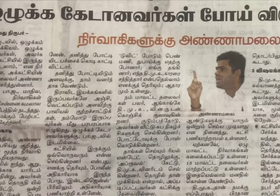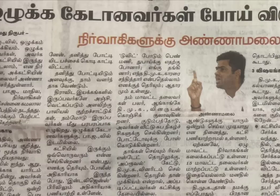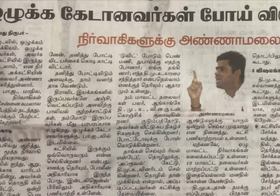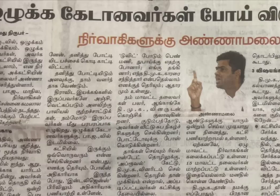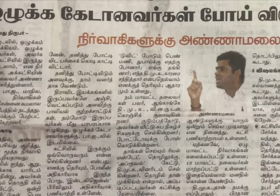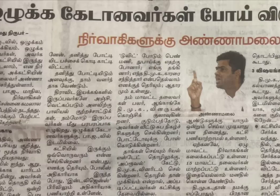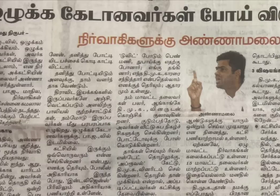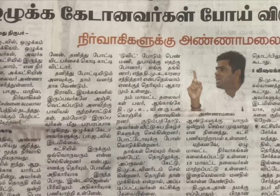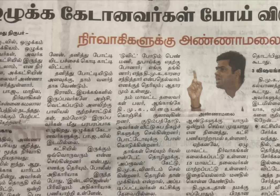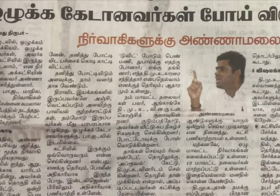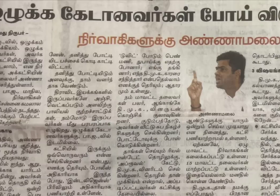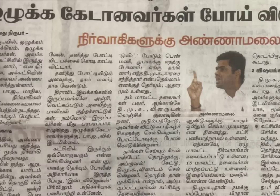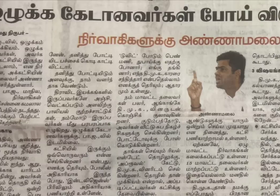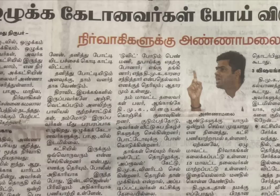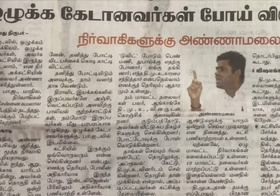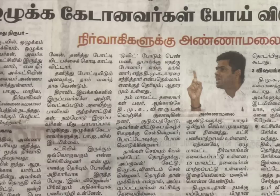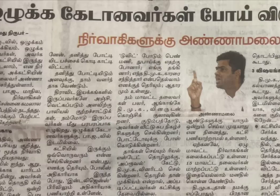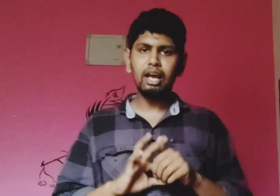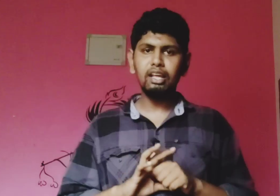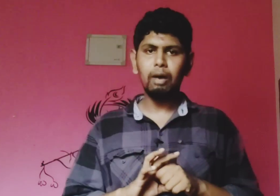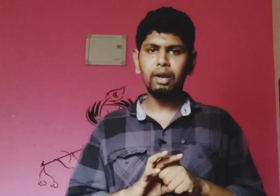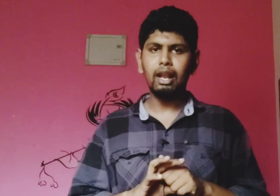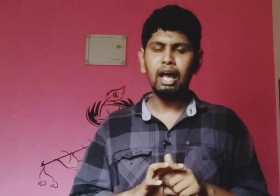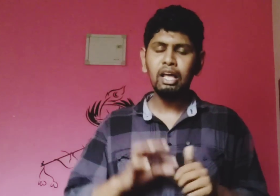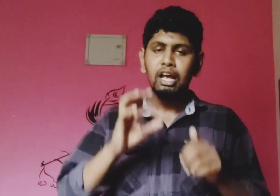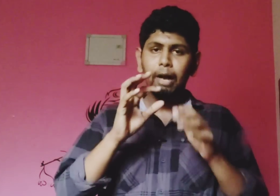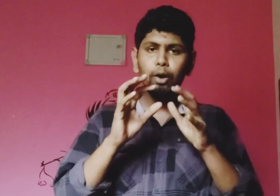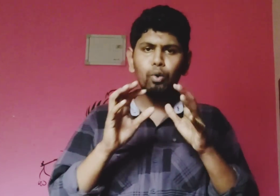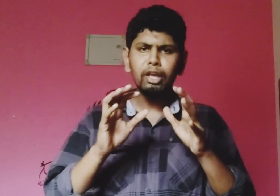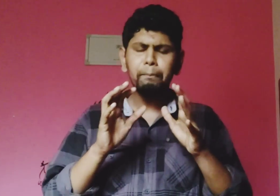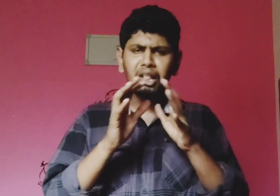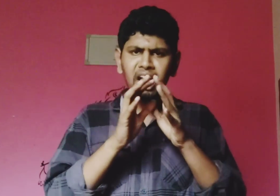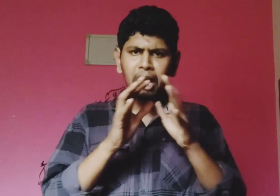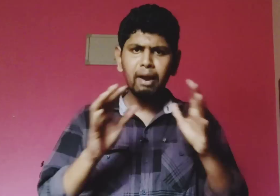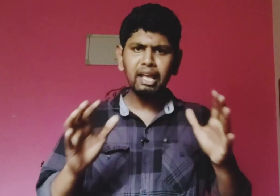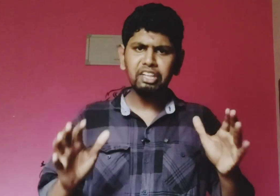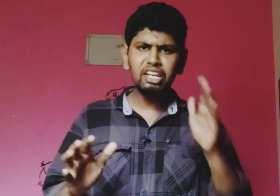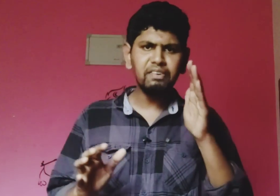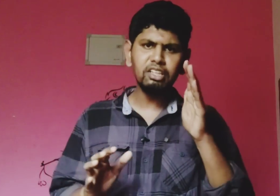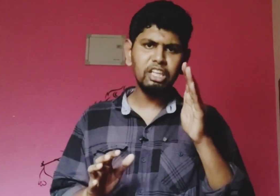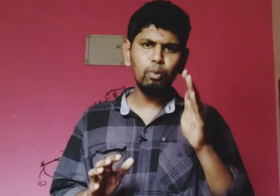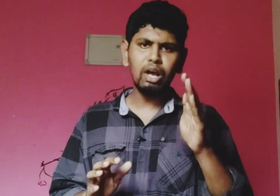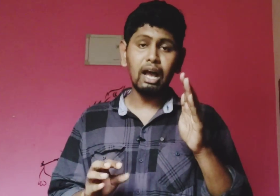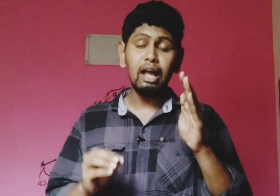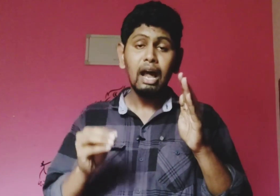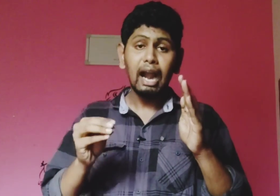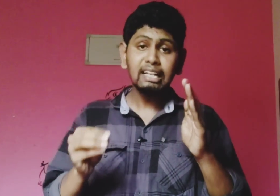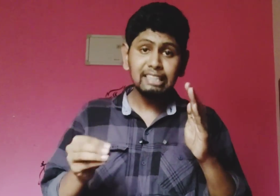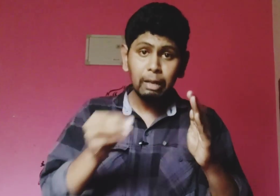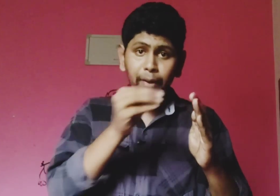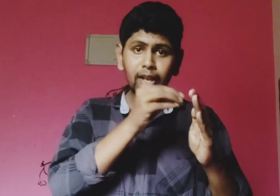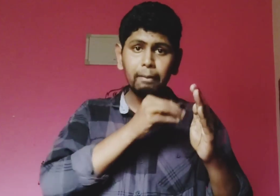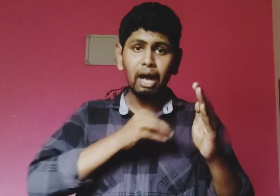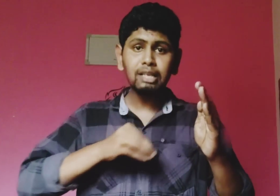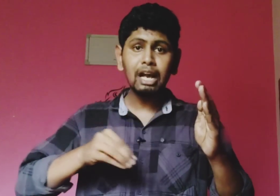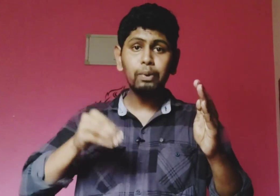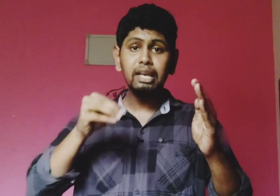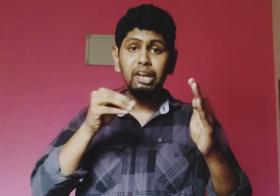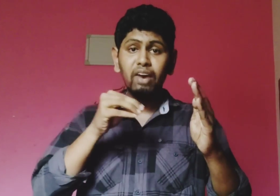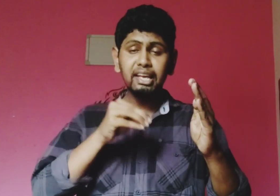அவர்கள் பேசியிருக்காரு. அது மட்டும் இல்லாமல் என்ன சொல்லியிருக்காரு அப்படின்னா, நம்மளுடைய பிரதானமான எதிரி வந்து திமுக, ஆனால் சில பேர் பாஜகவுடைய நிர்வாகிகள்